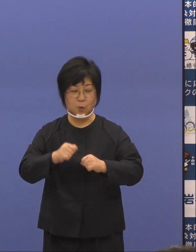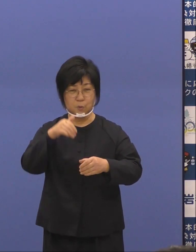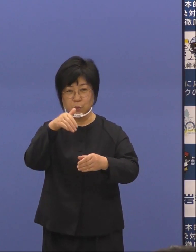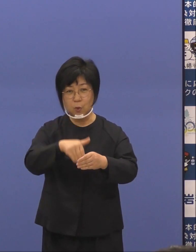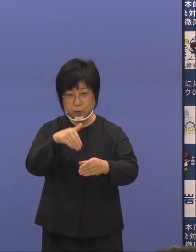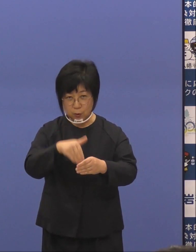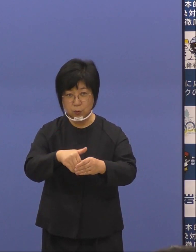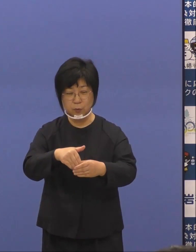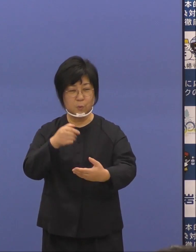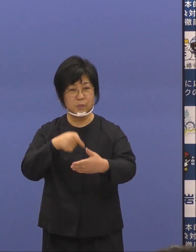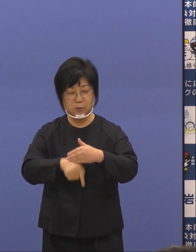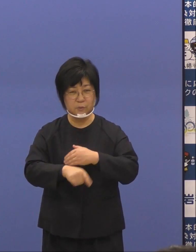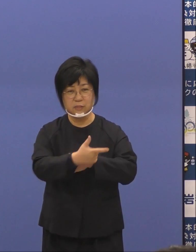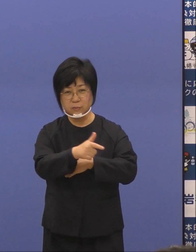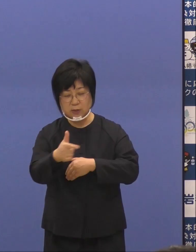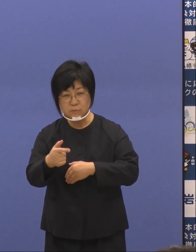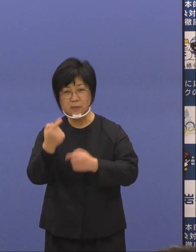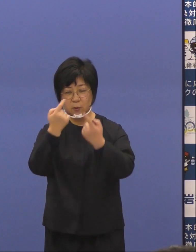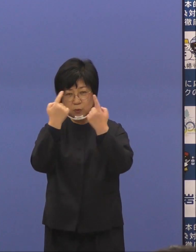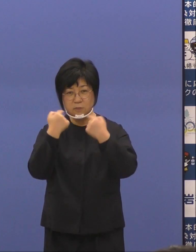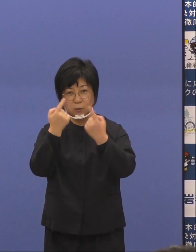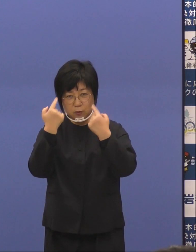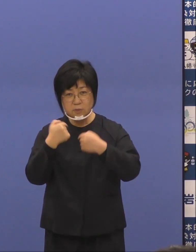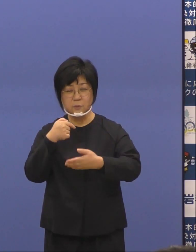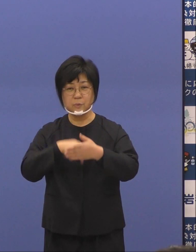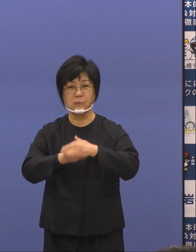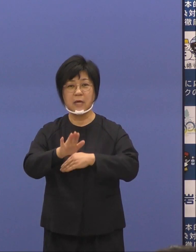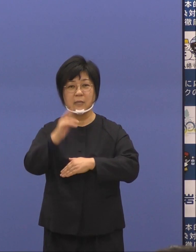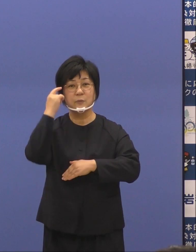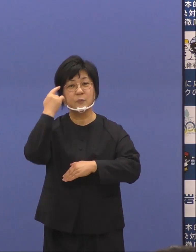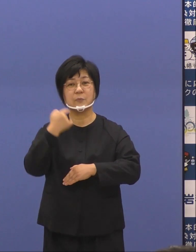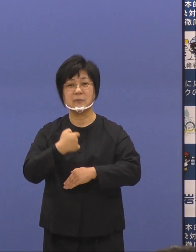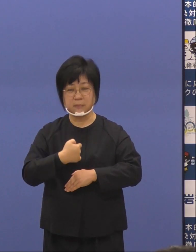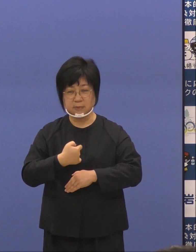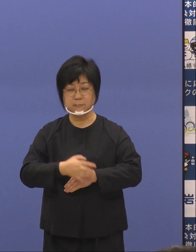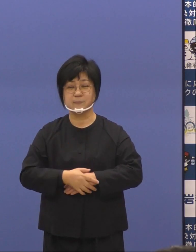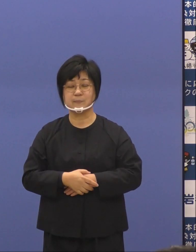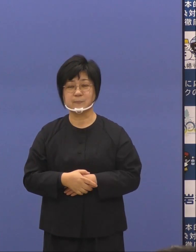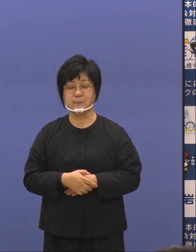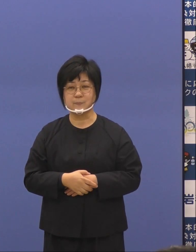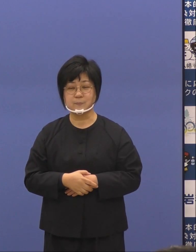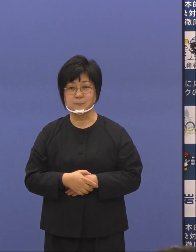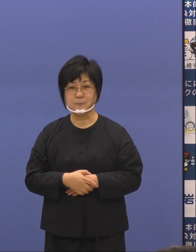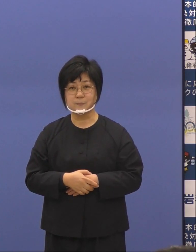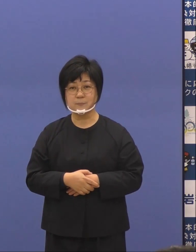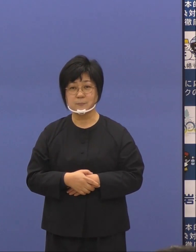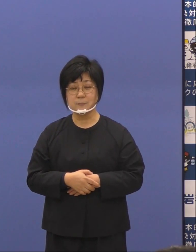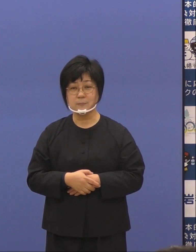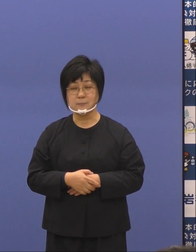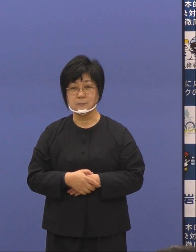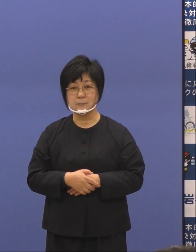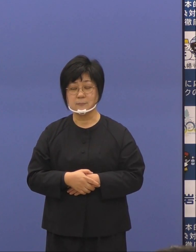るということですよね。そして、